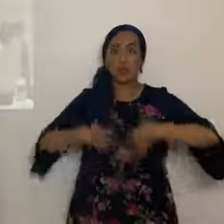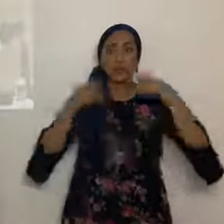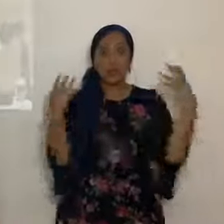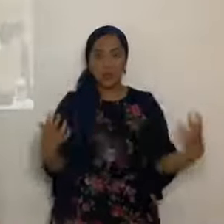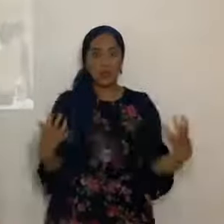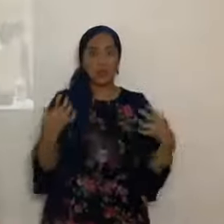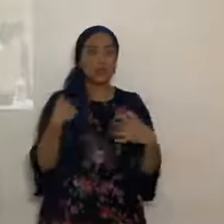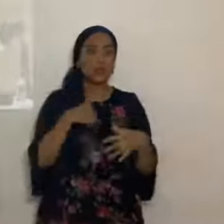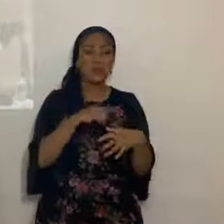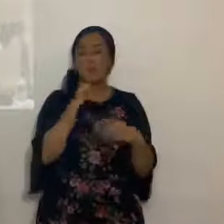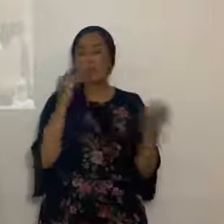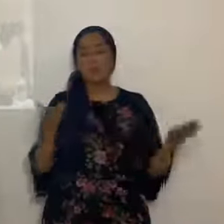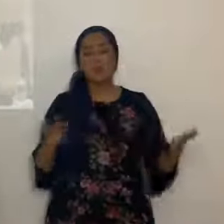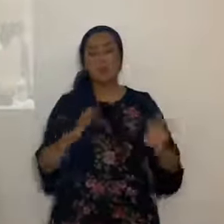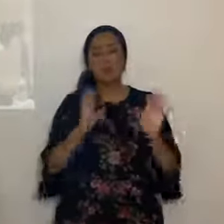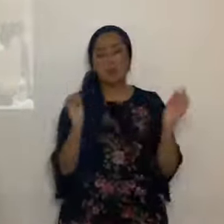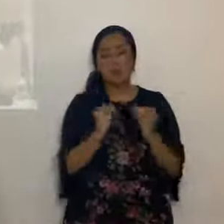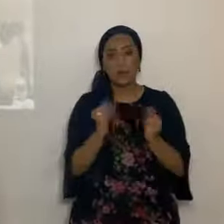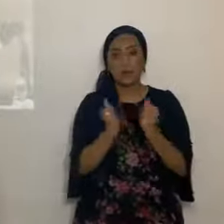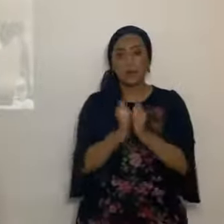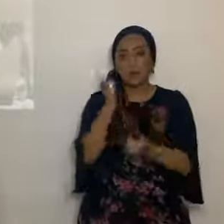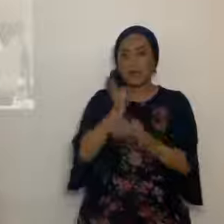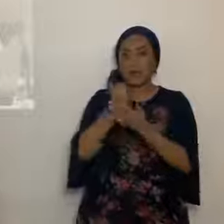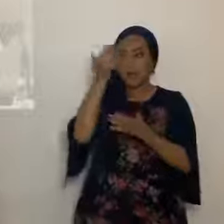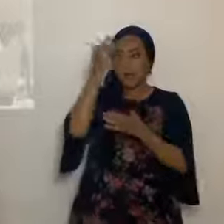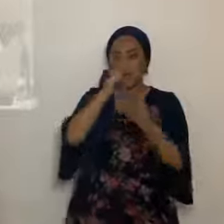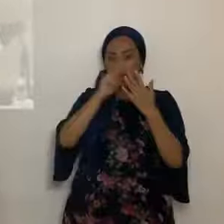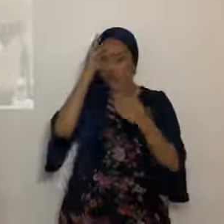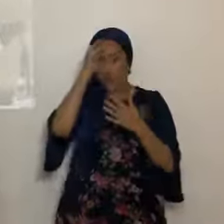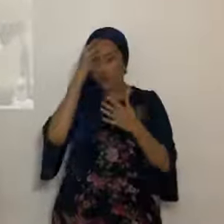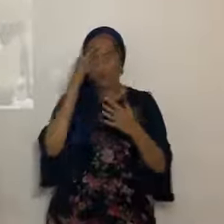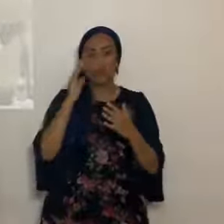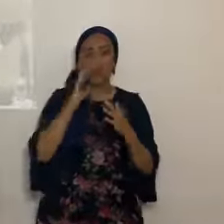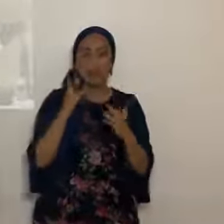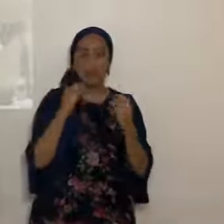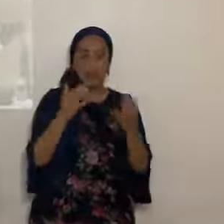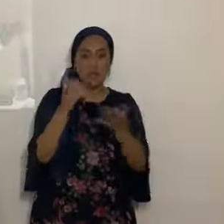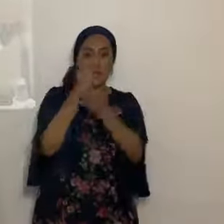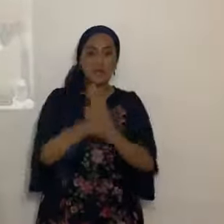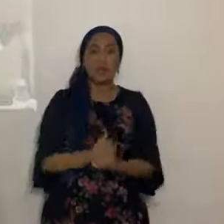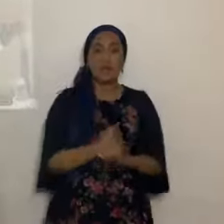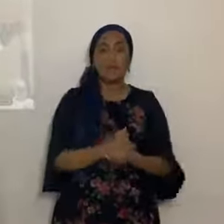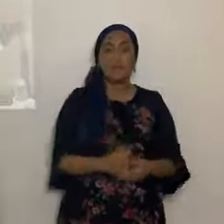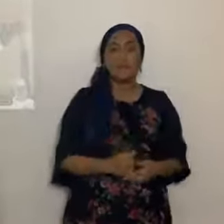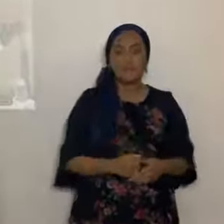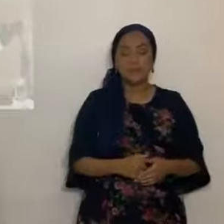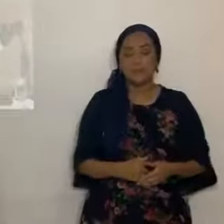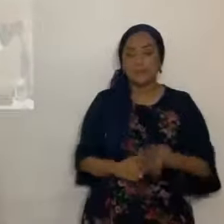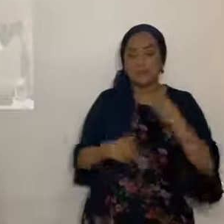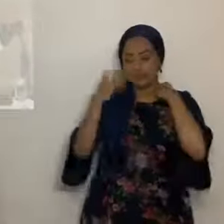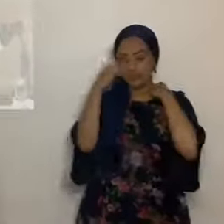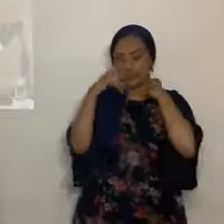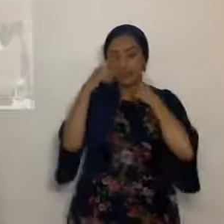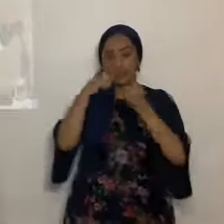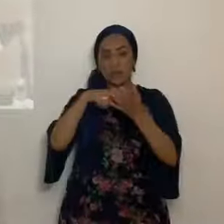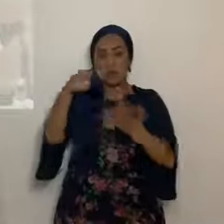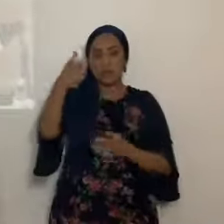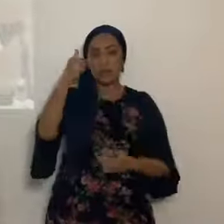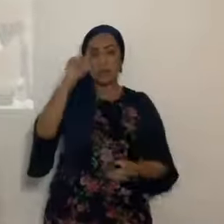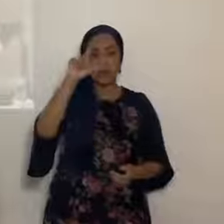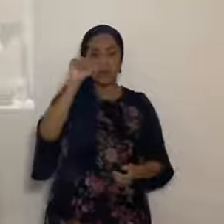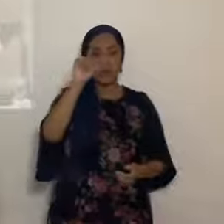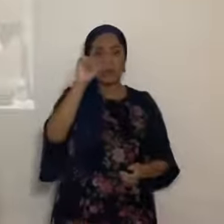y ahí ya no estaremos. Con la ayuda del eterno Yahweh, así será, así es. Vamos a ver Gálatas 6 en el